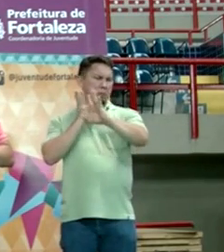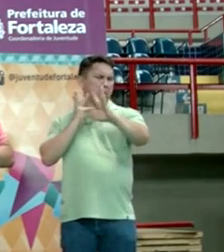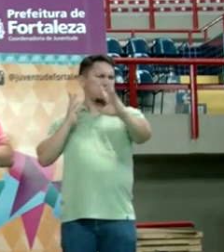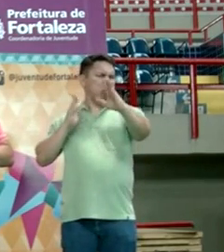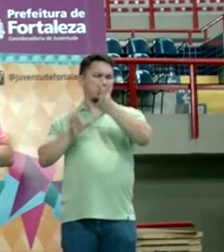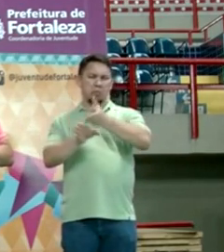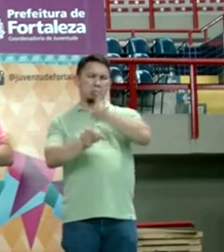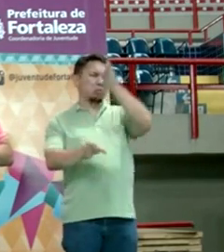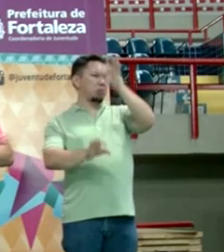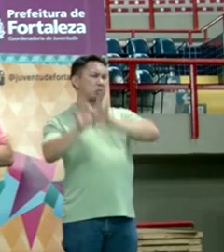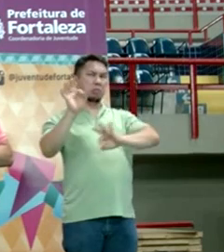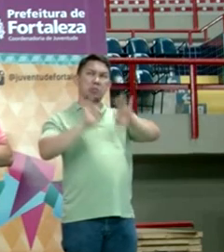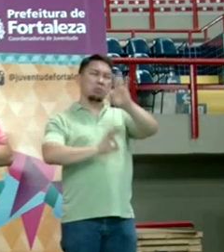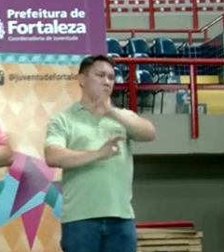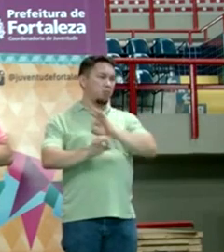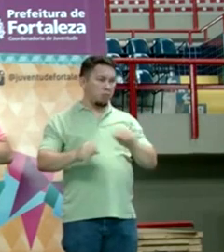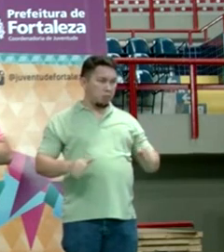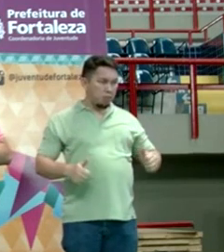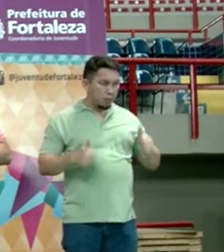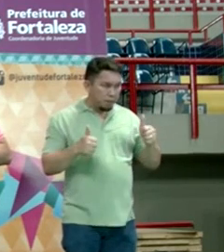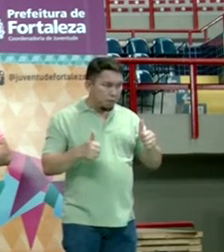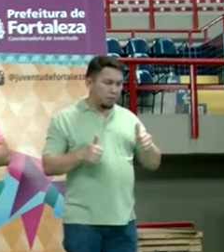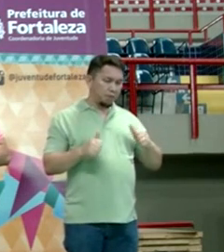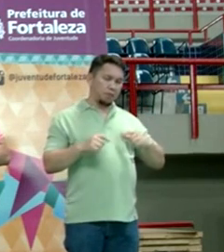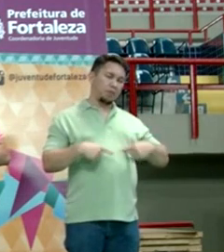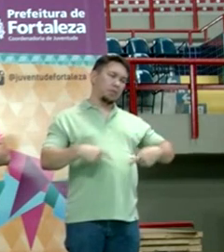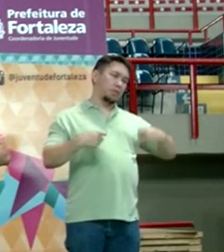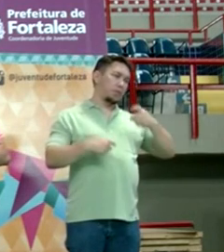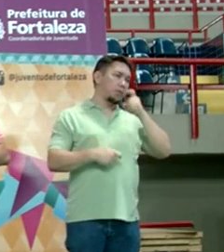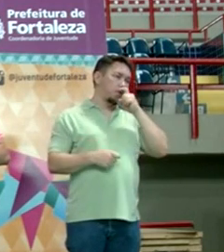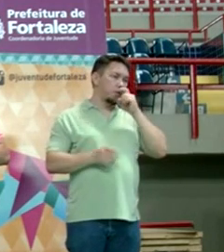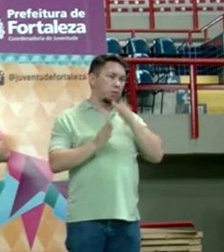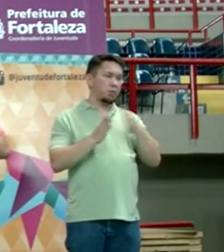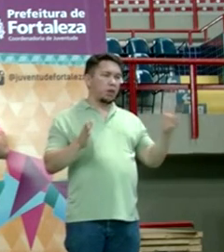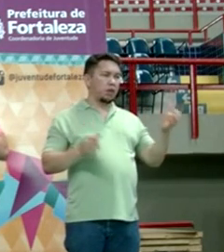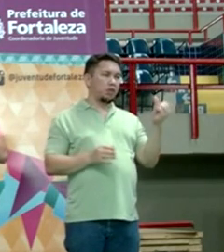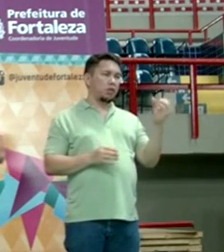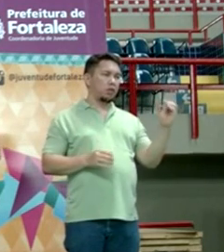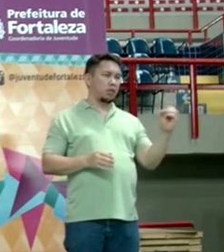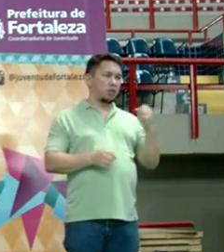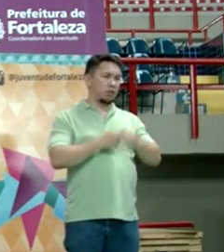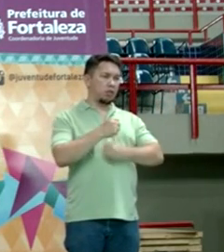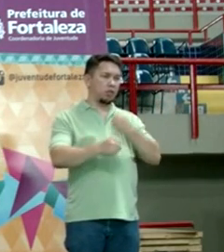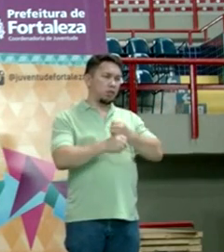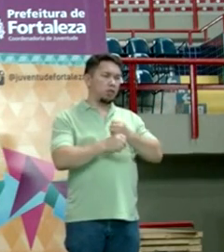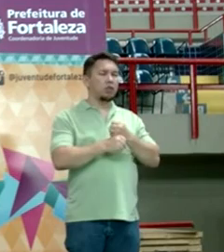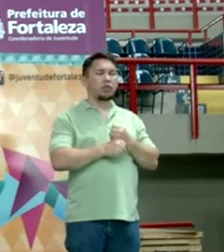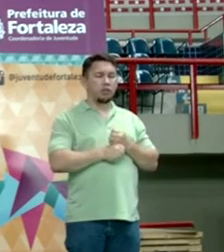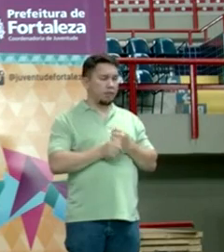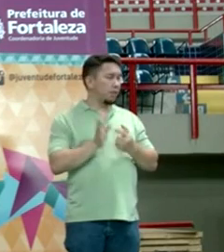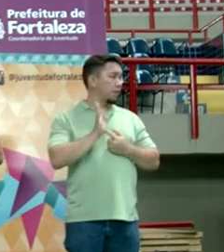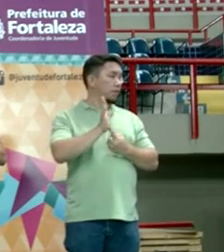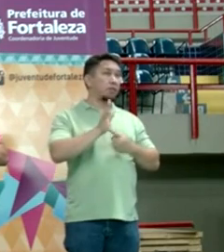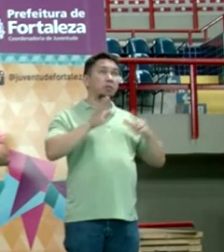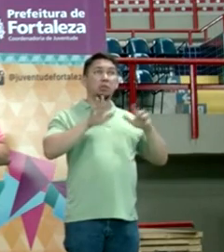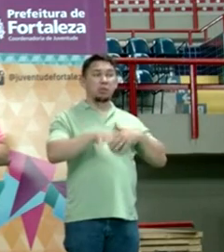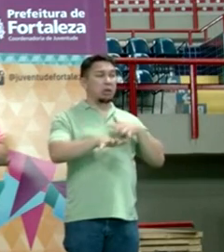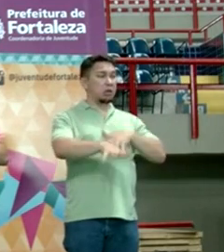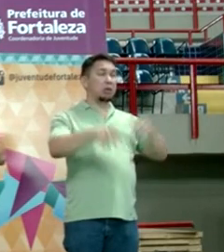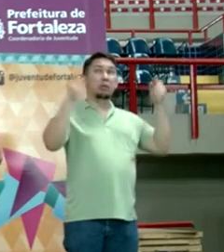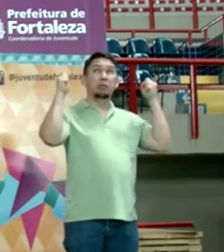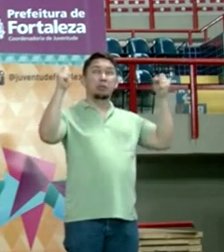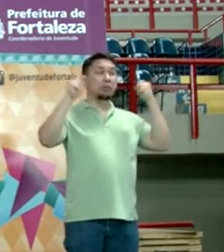tudo. Beleza? Tranquilo. A Guerra Fria nos anos 60, professor, é marcada pelas manifestações